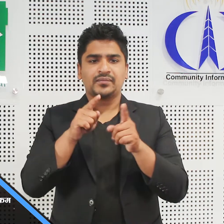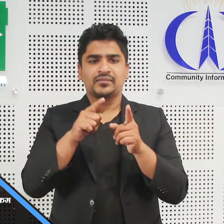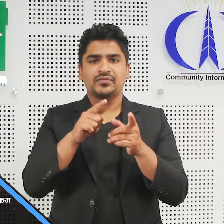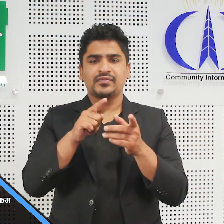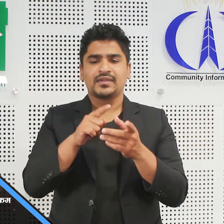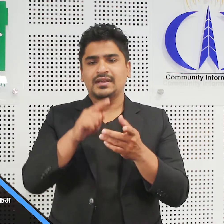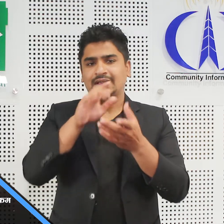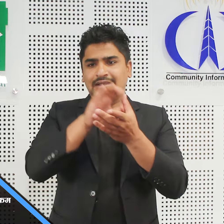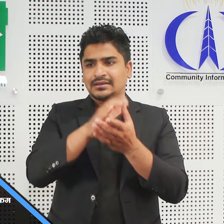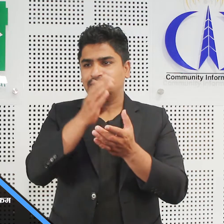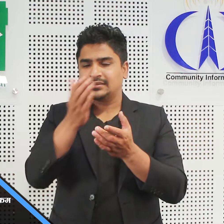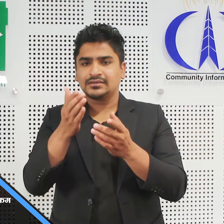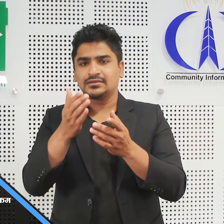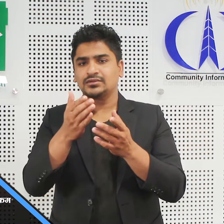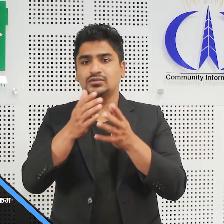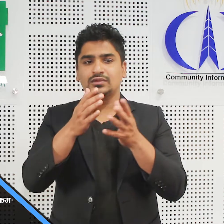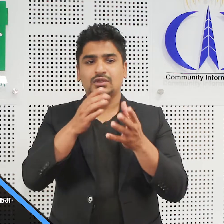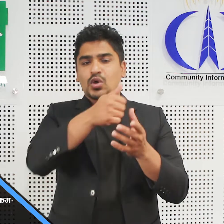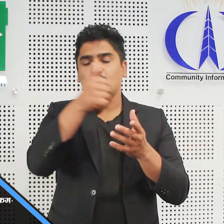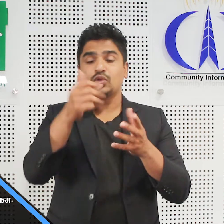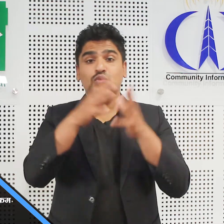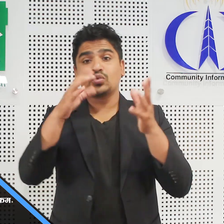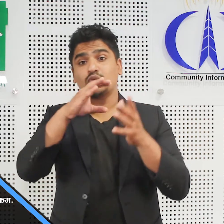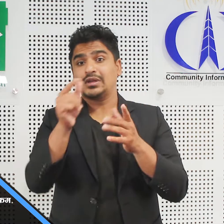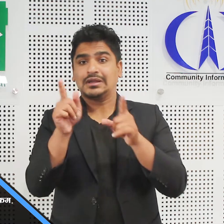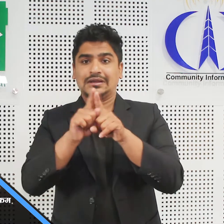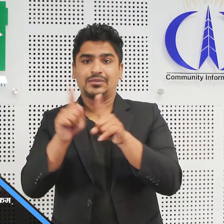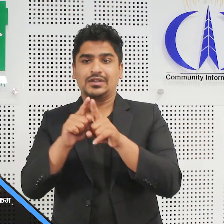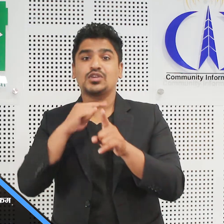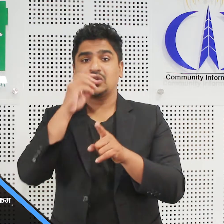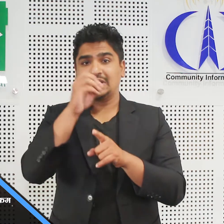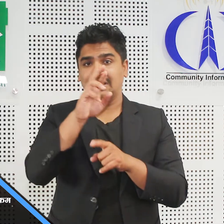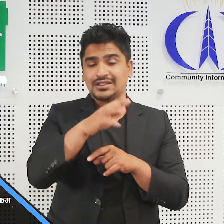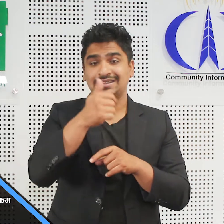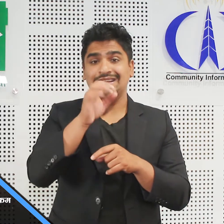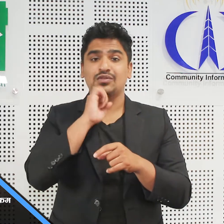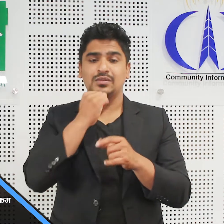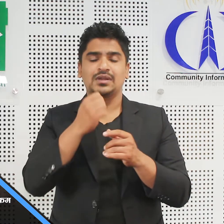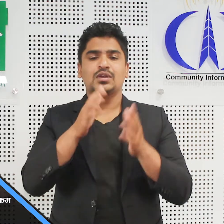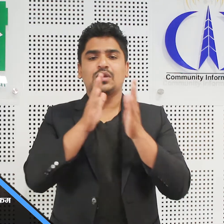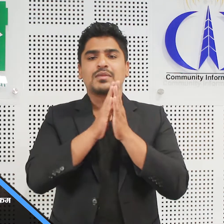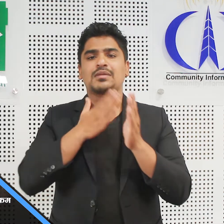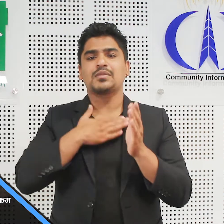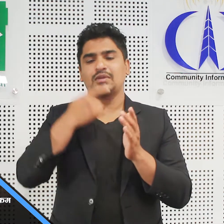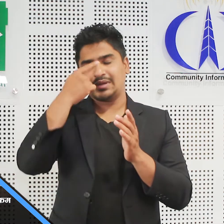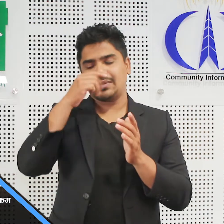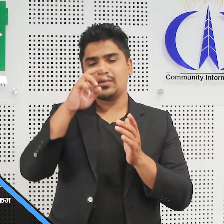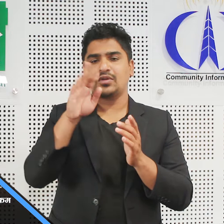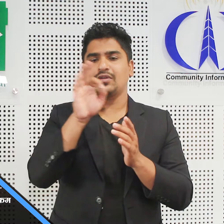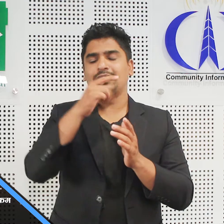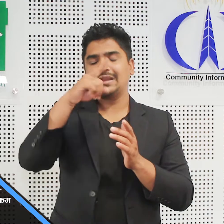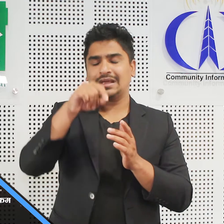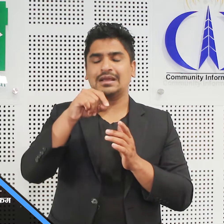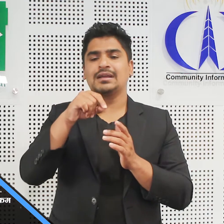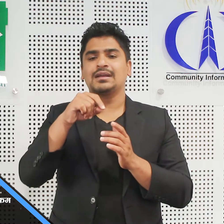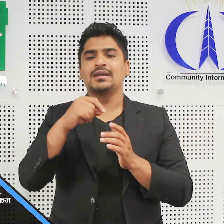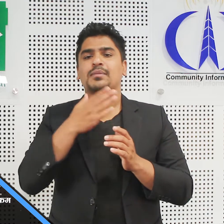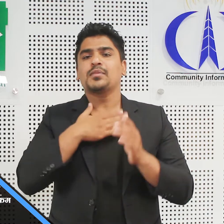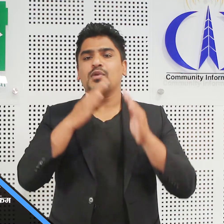र हामीलाई केही गरेको छैन। भनौँ भनौँ भनेदेखि अब 60 नागेकोले त अलिक ठुलो ठुलो ऋण पनि अब कहीँबाट